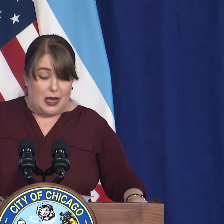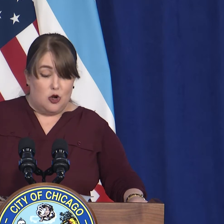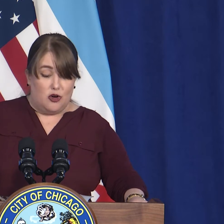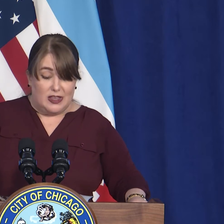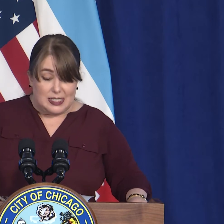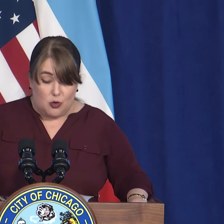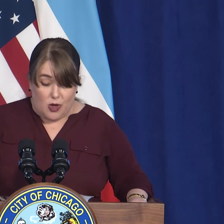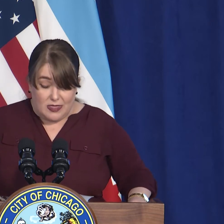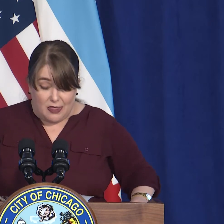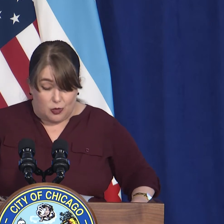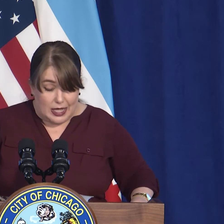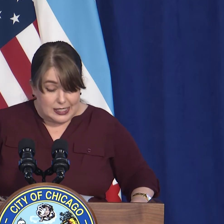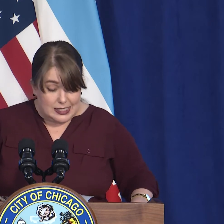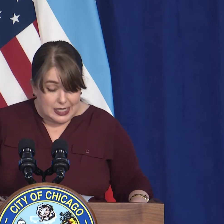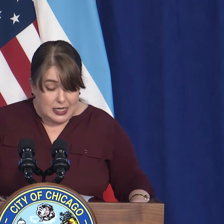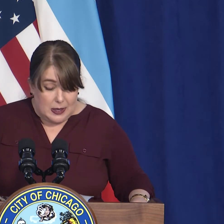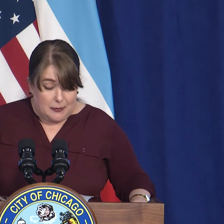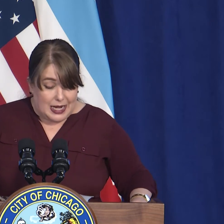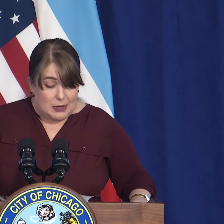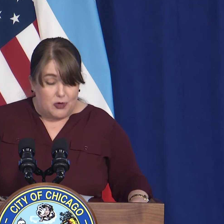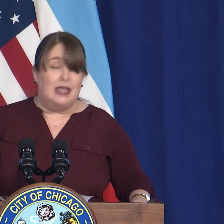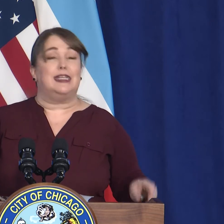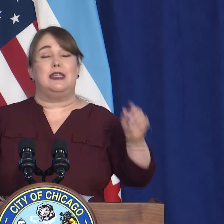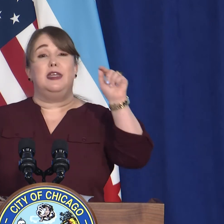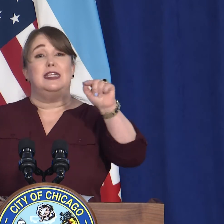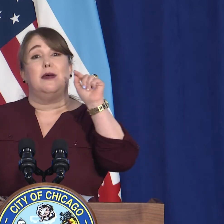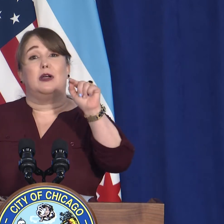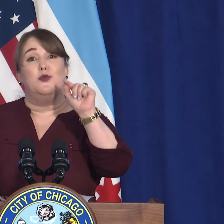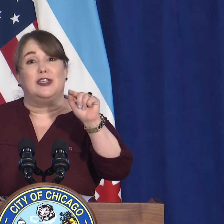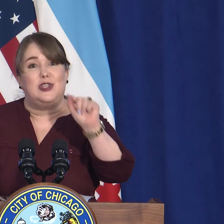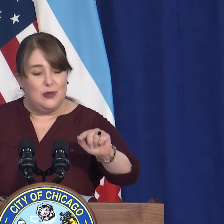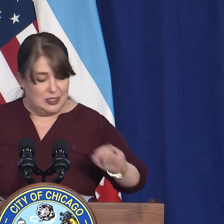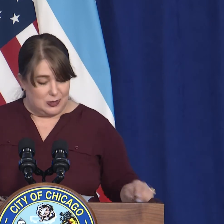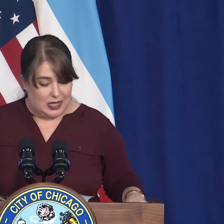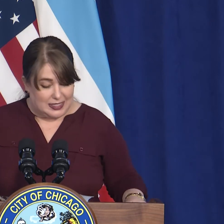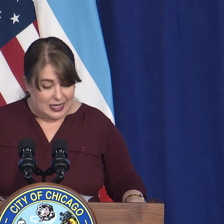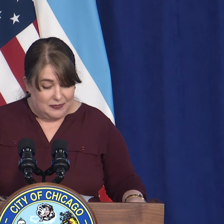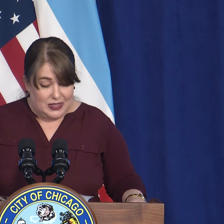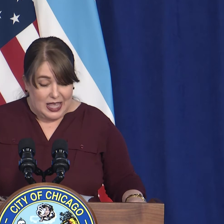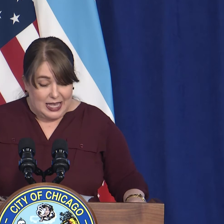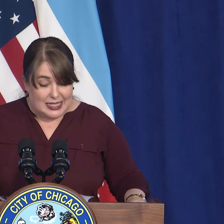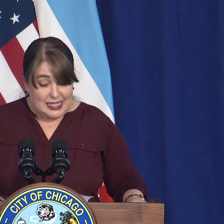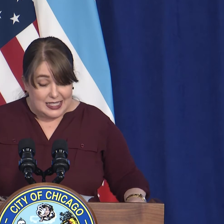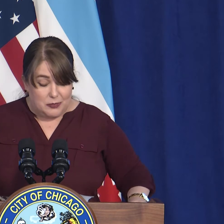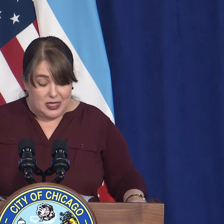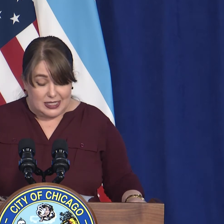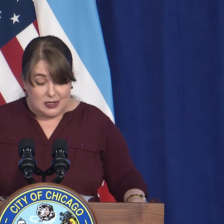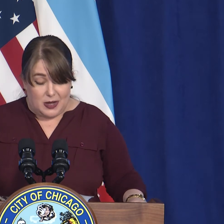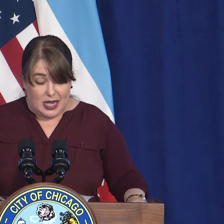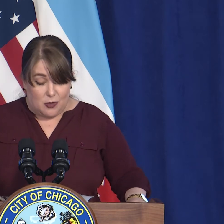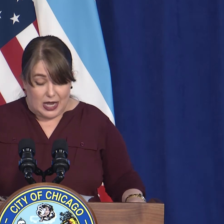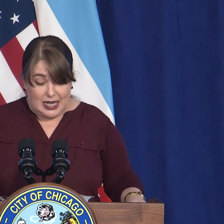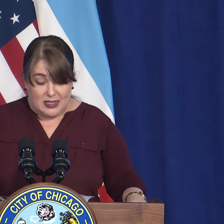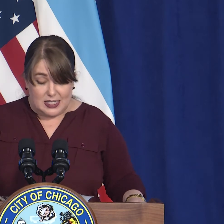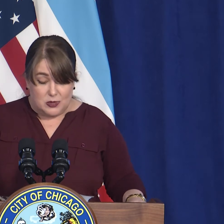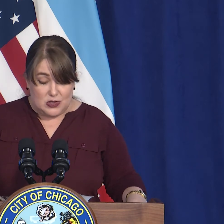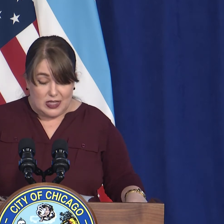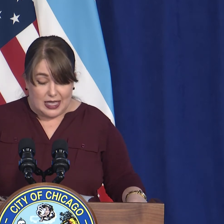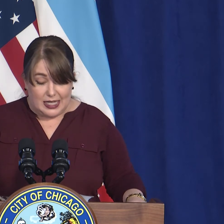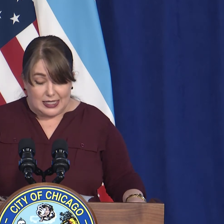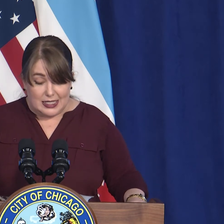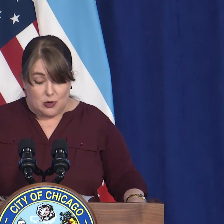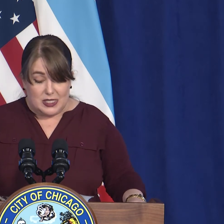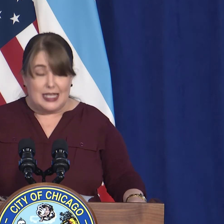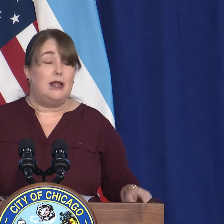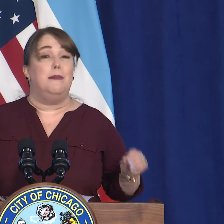tarjetas con valor de $50 para que pueda recibir esa vacunación en su casa. Las citas se pueden reservar ahora y la distribución